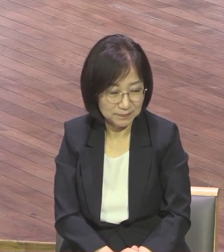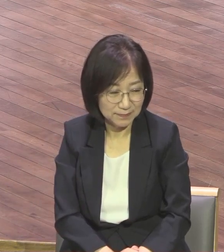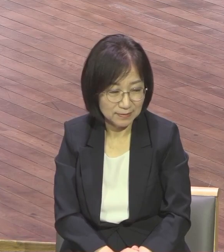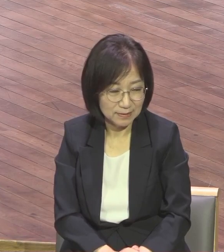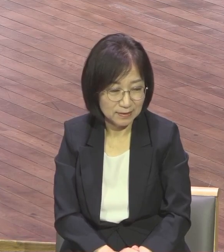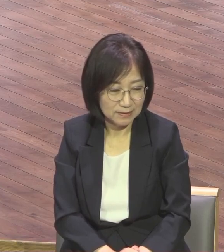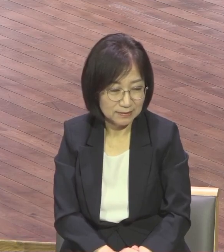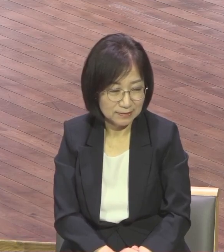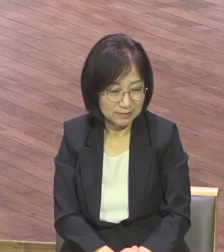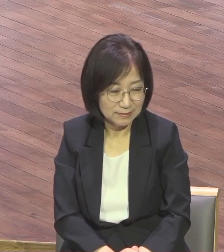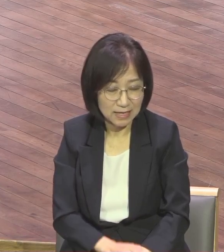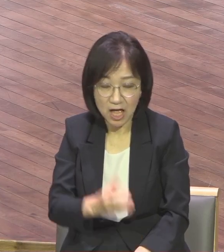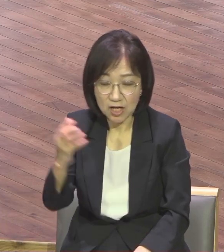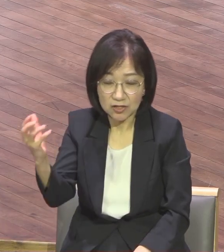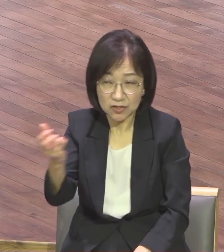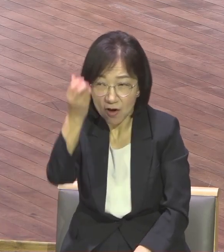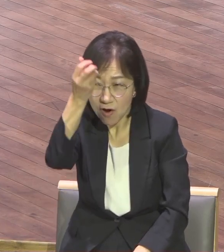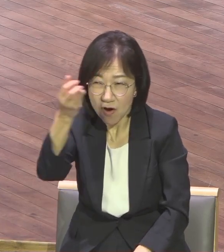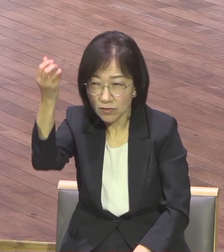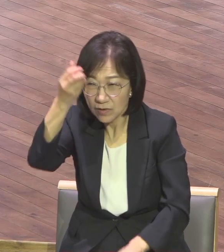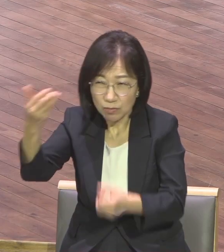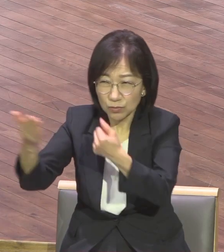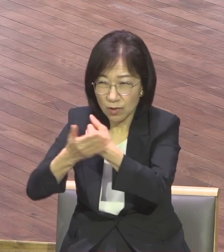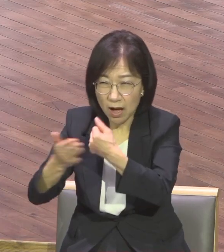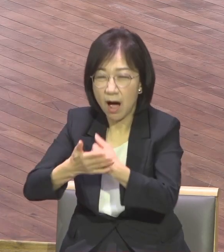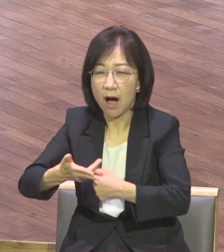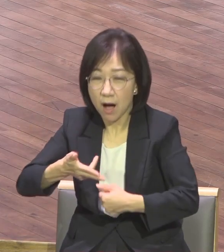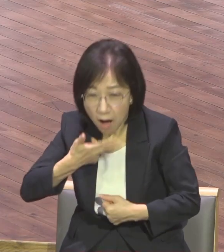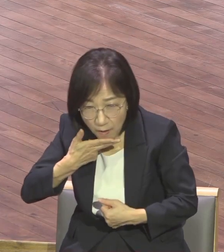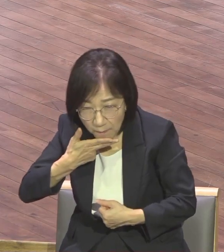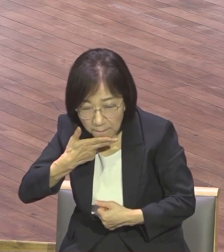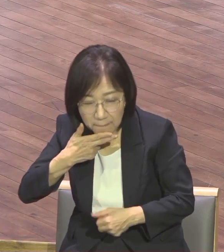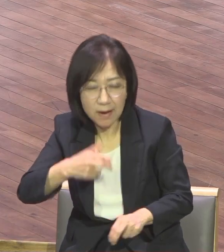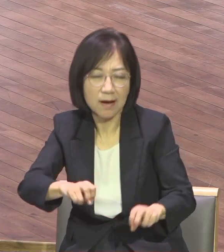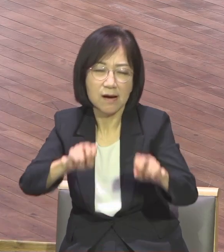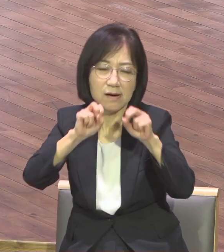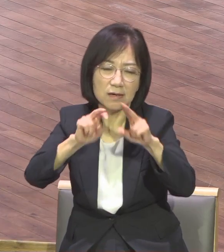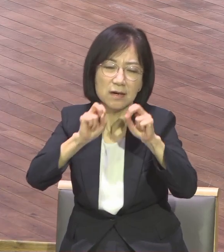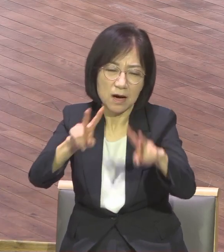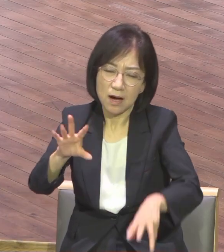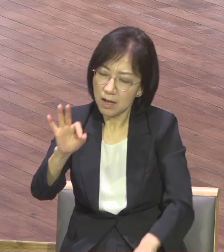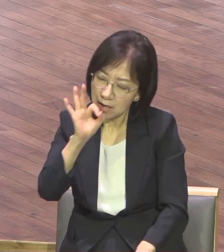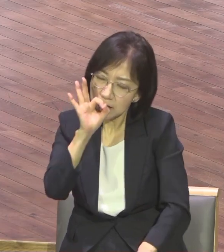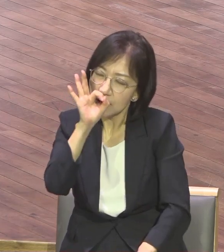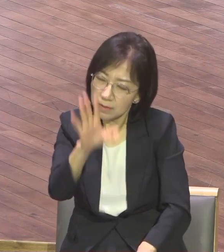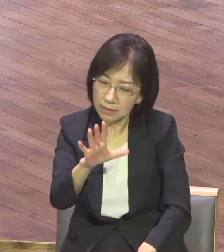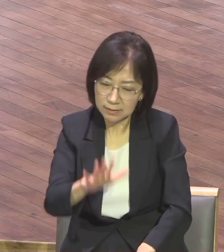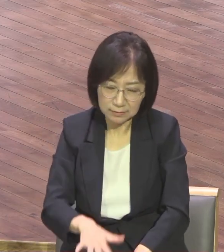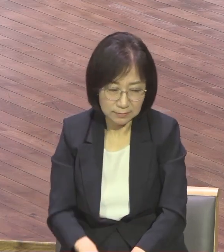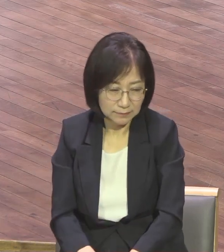성령 힘, 이 동력이 없이는 성경 한 발걸음도 못 움직입니다.